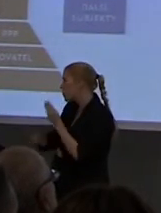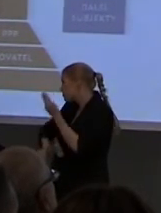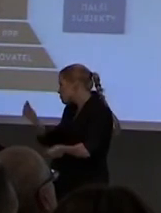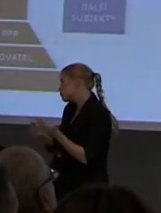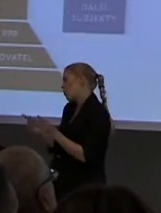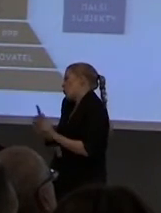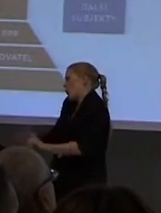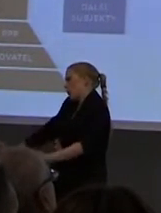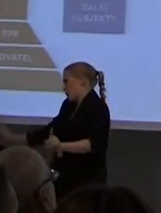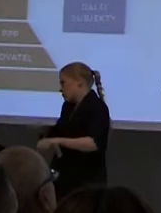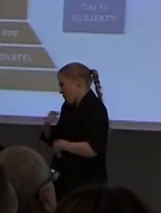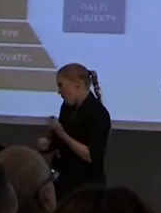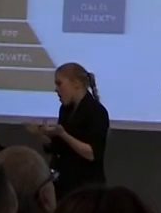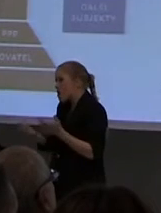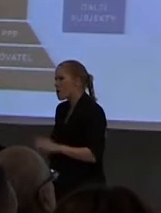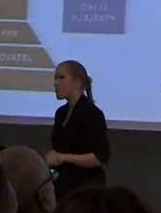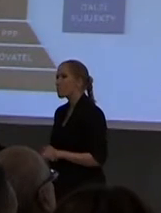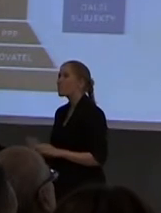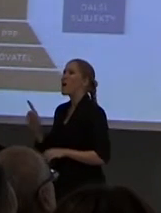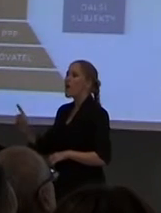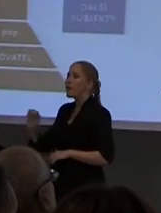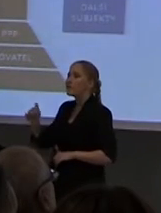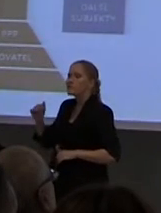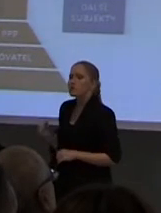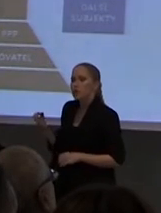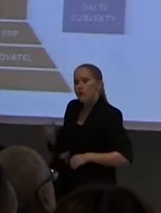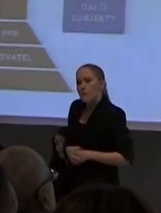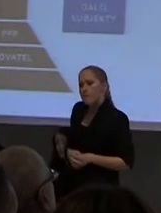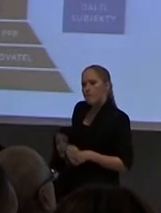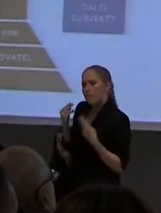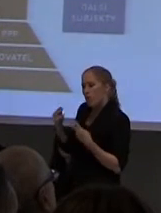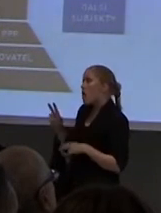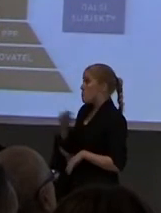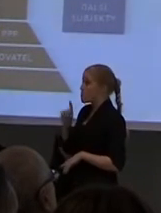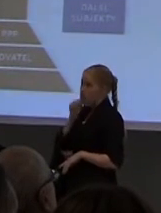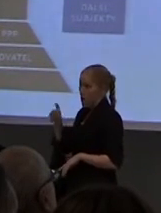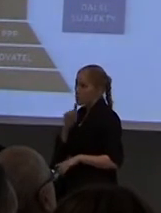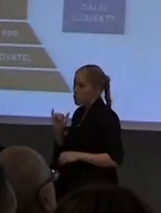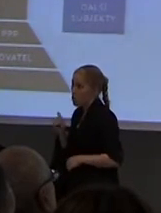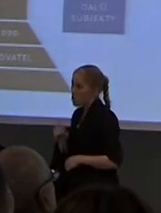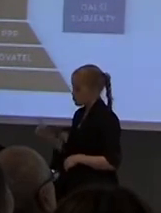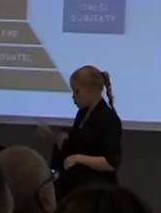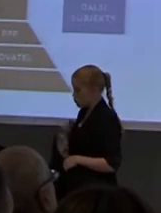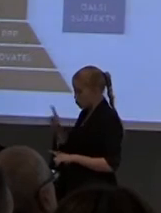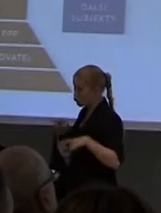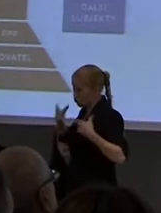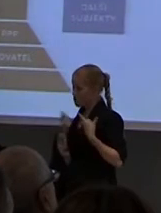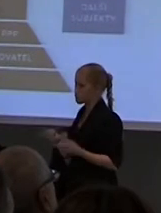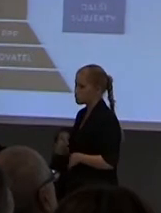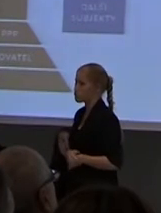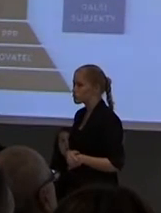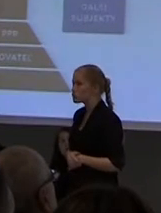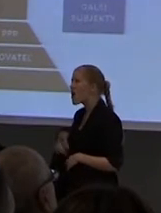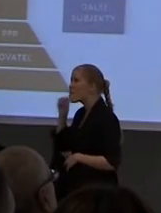tak. Věc, kterou teda ještě asi je důležitý říct, že mám teda mámu, žiju s mámou Emou. Máma